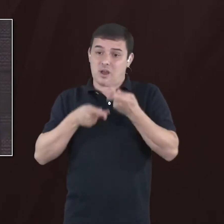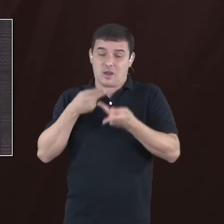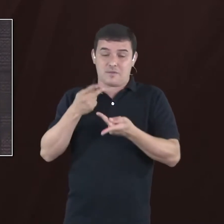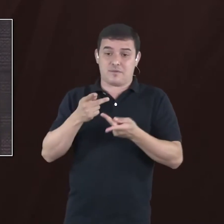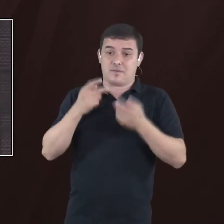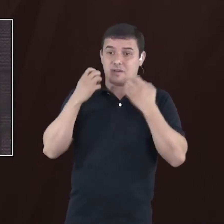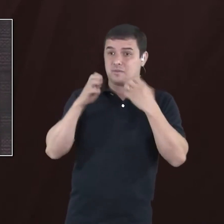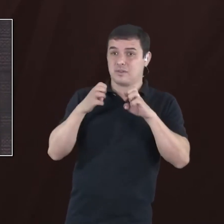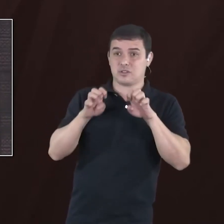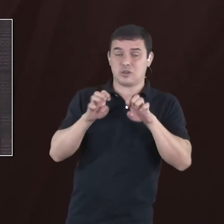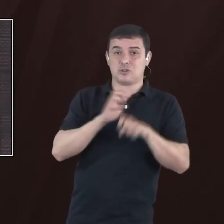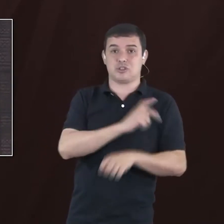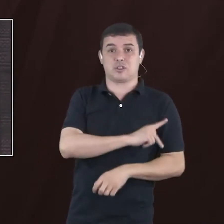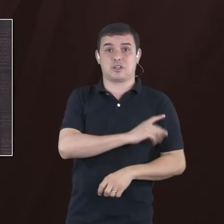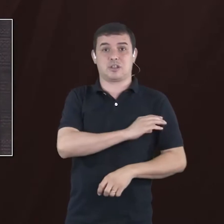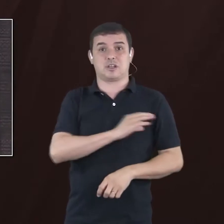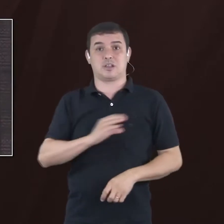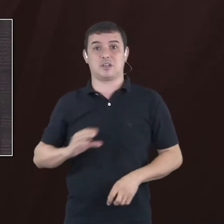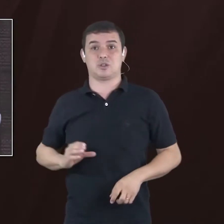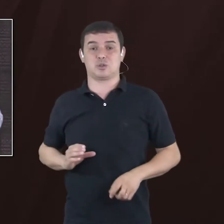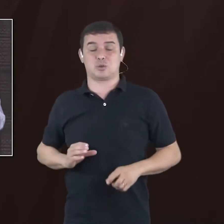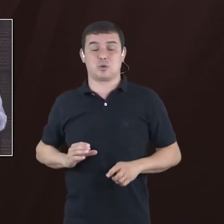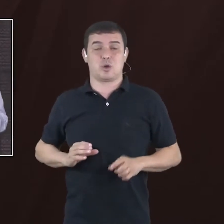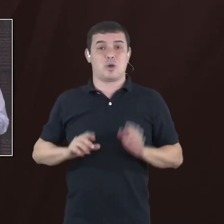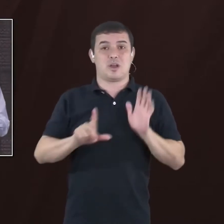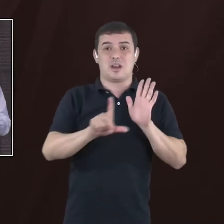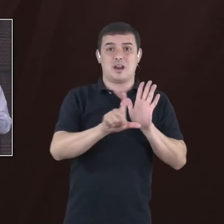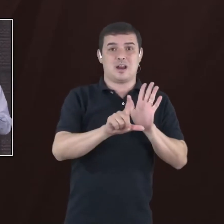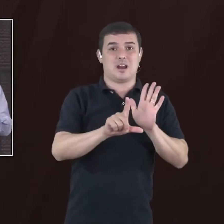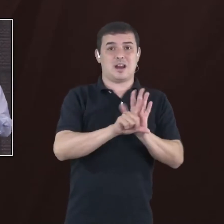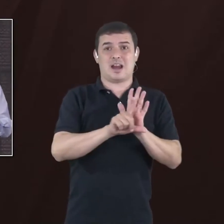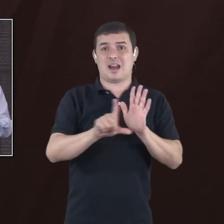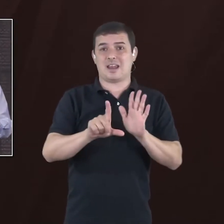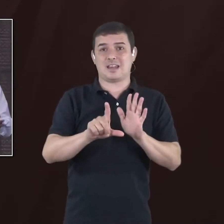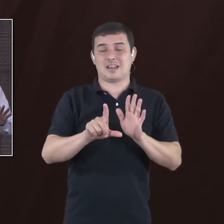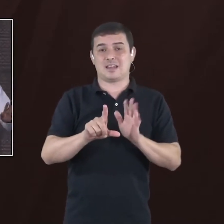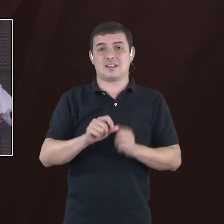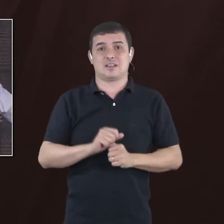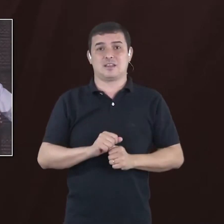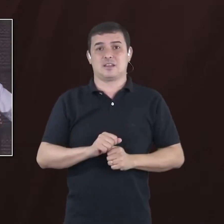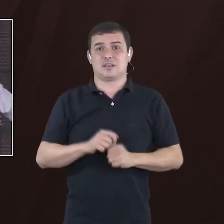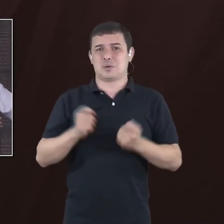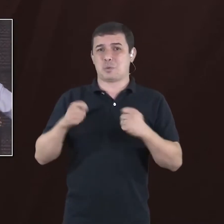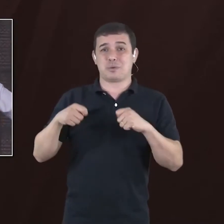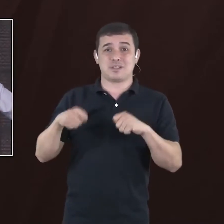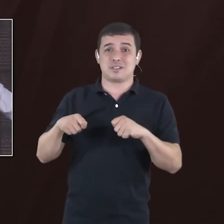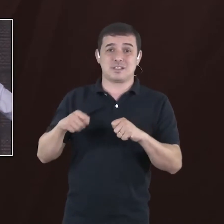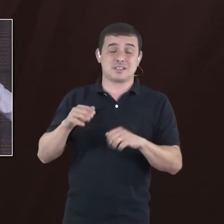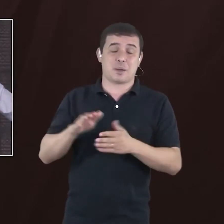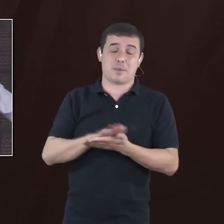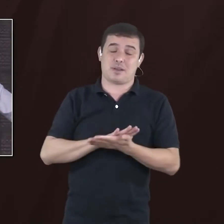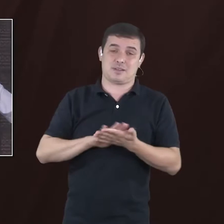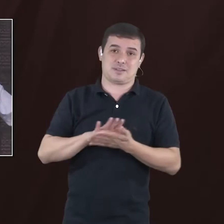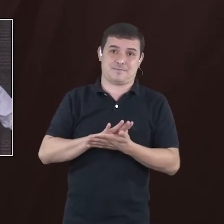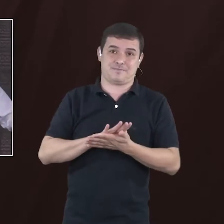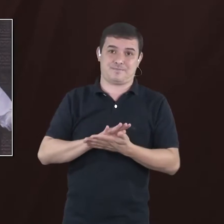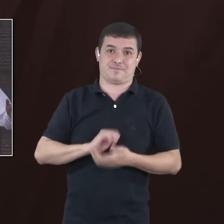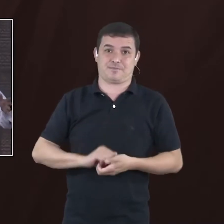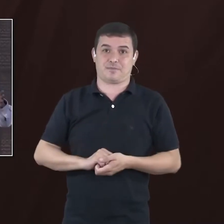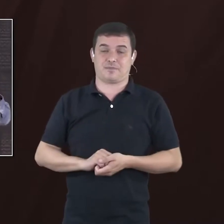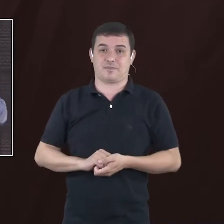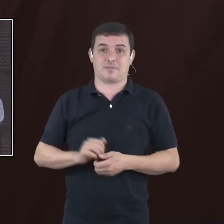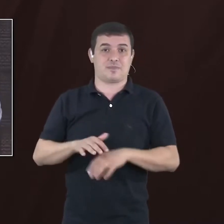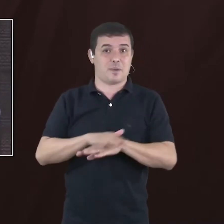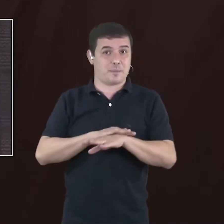que em vindo a Cristo, já passou a época de observação da lei.